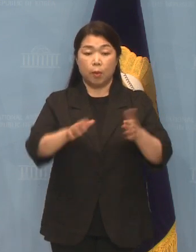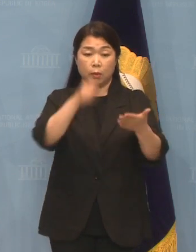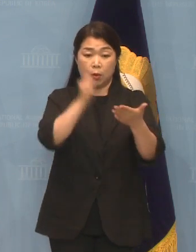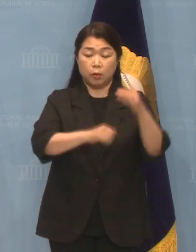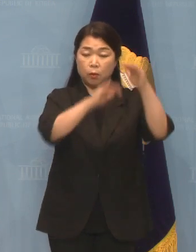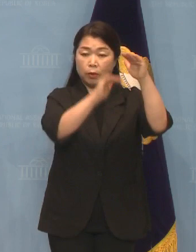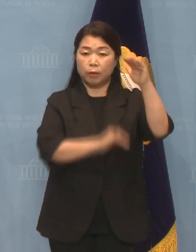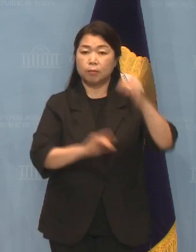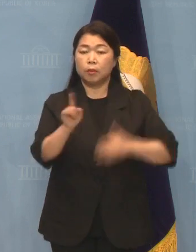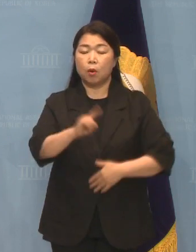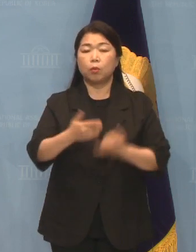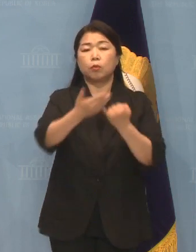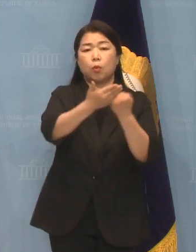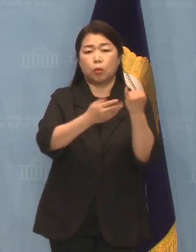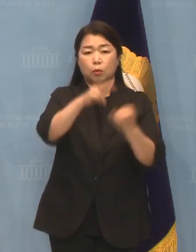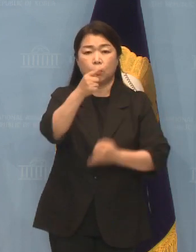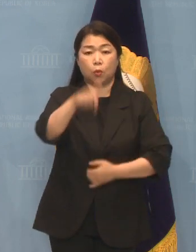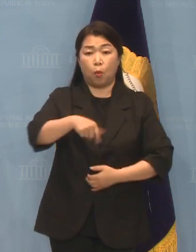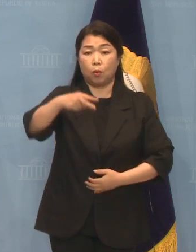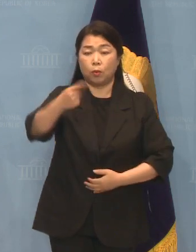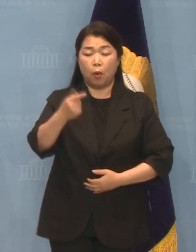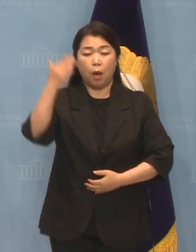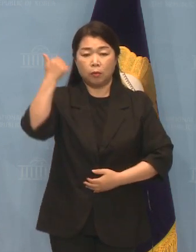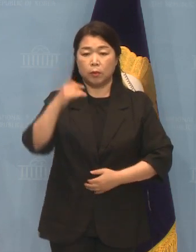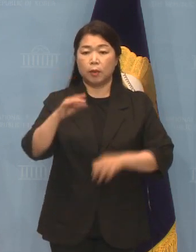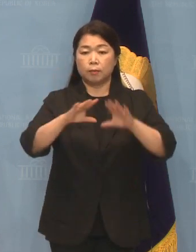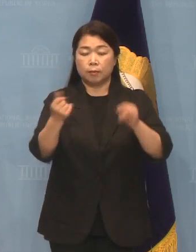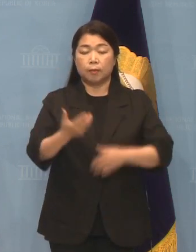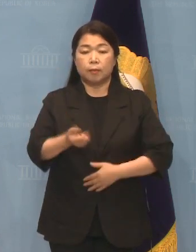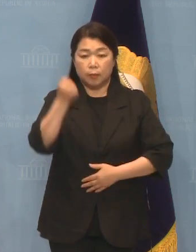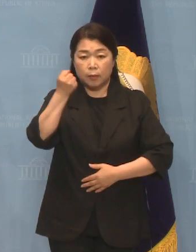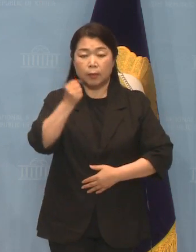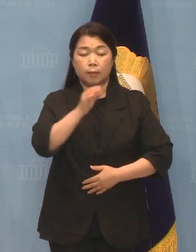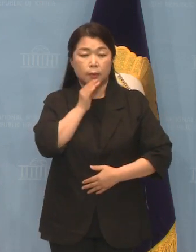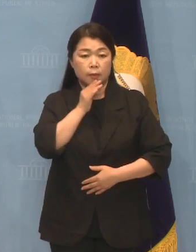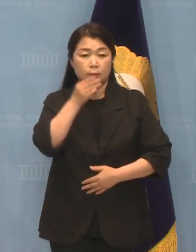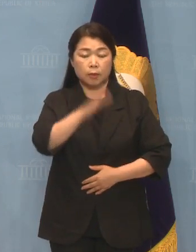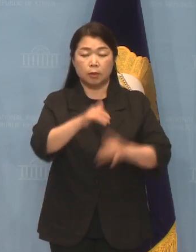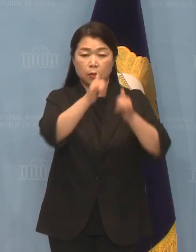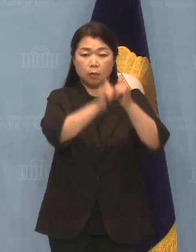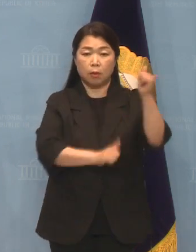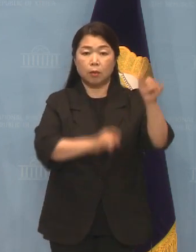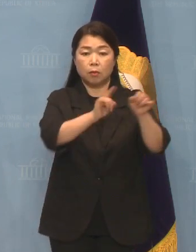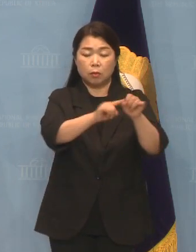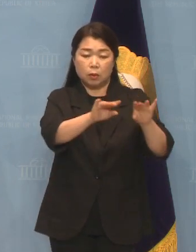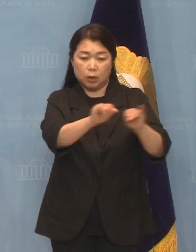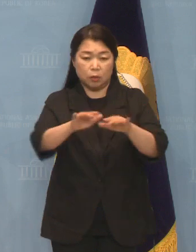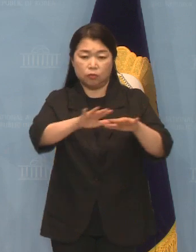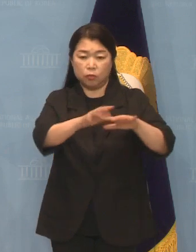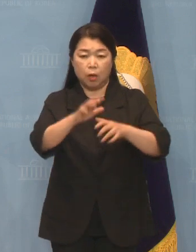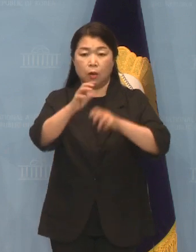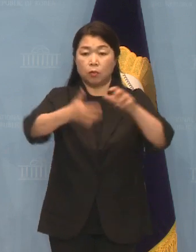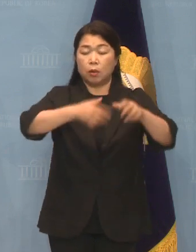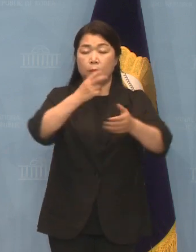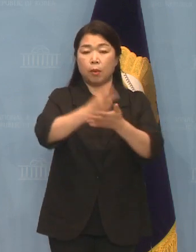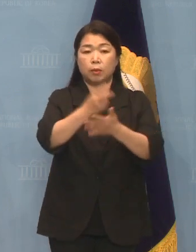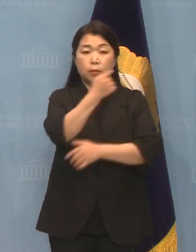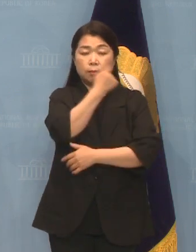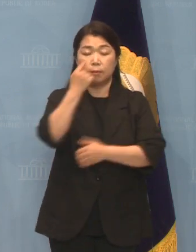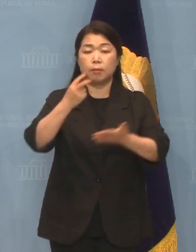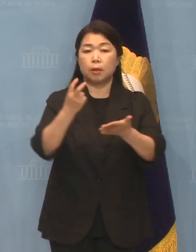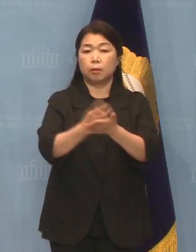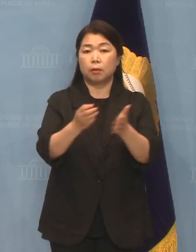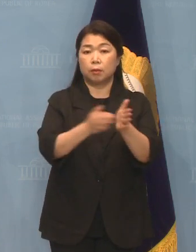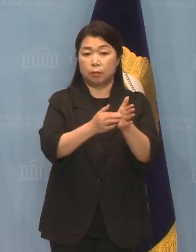결의안은 독도가 대한민국의 고유한 영토라는 사실이 역사적, 지리적, 국제법적으로 이미 증명된